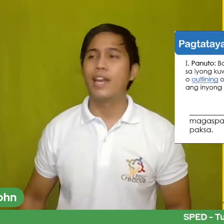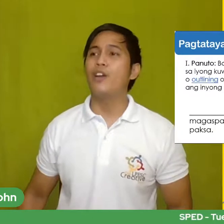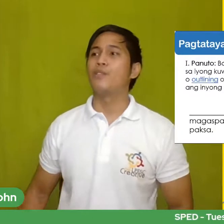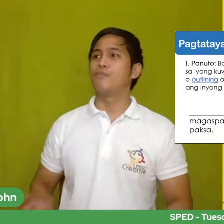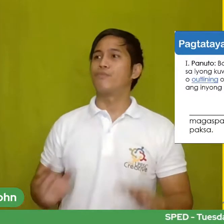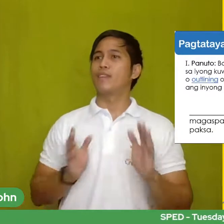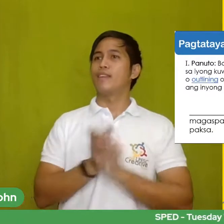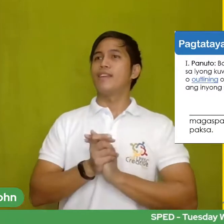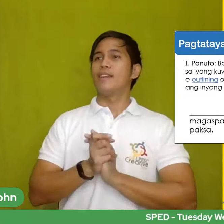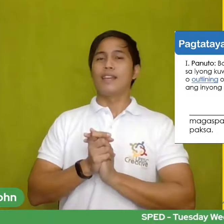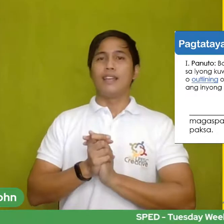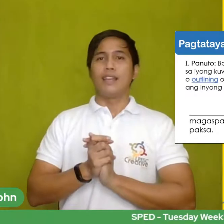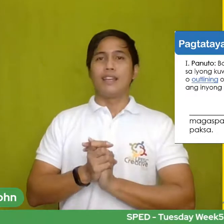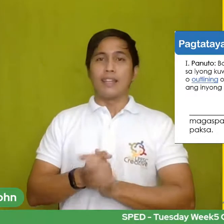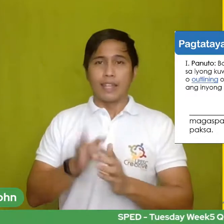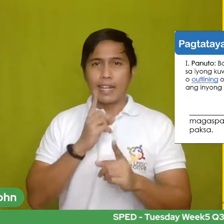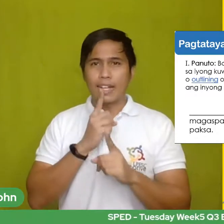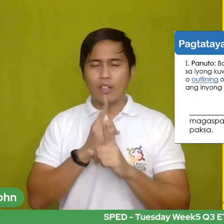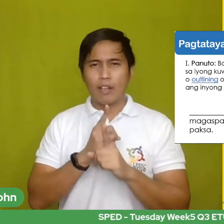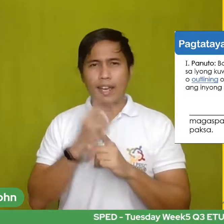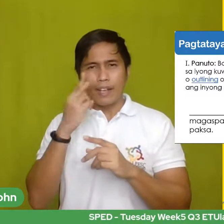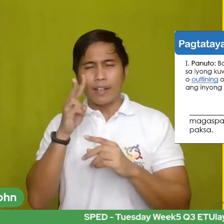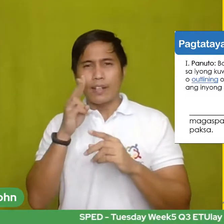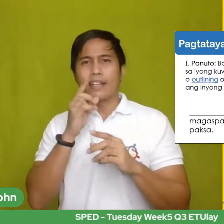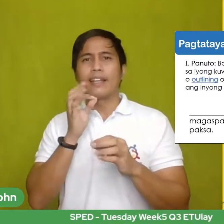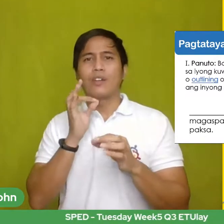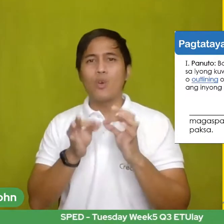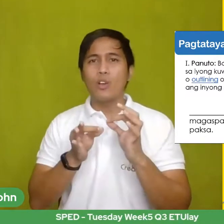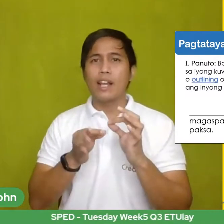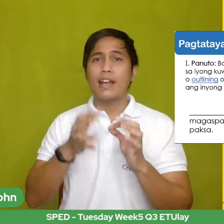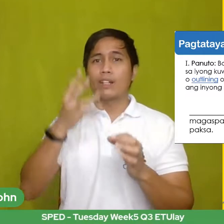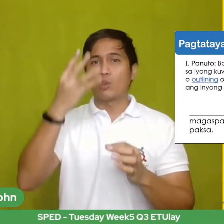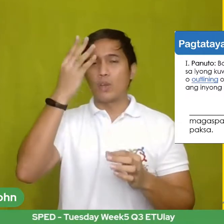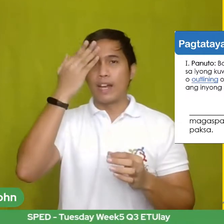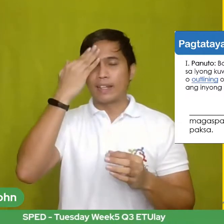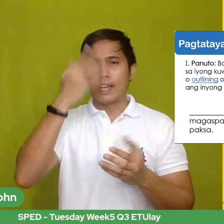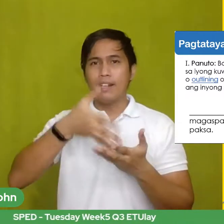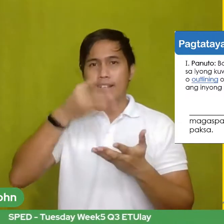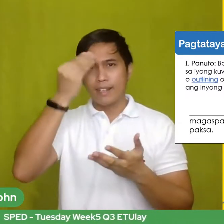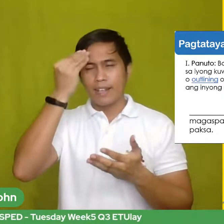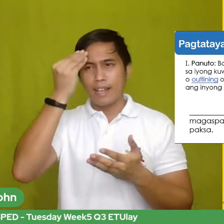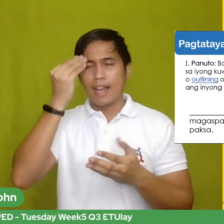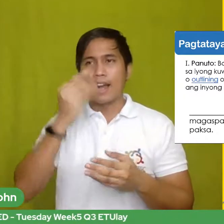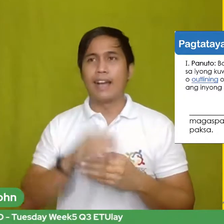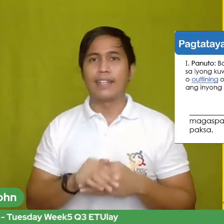Ngayon, tingin natin uli kung lang natutunan natin ang ating